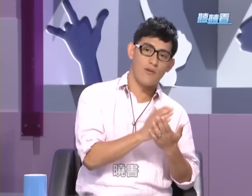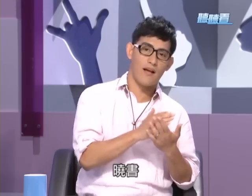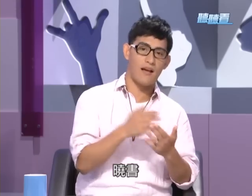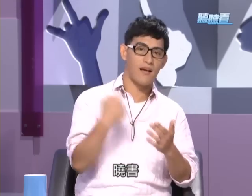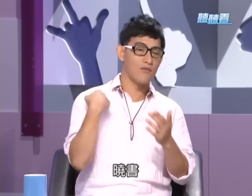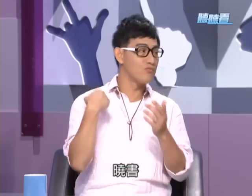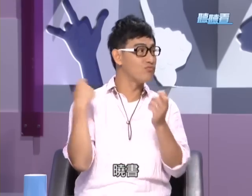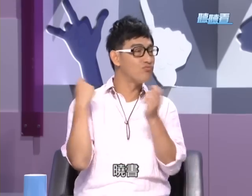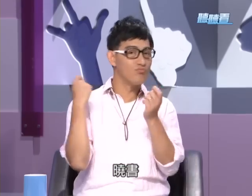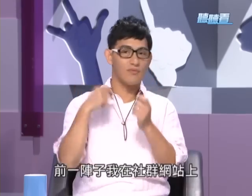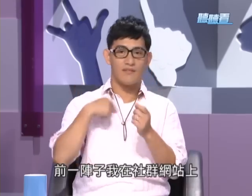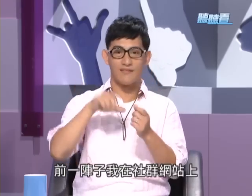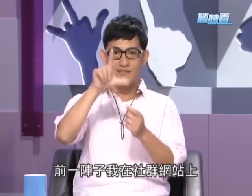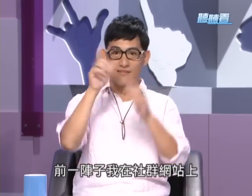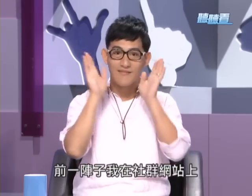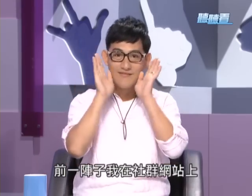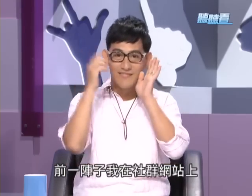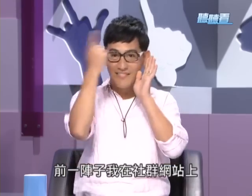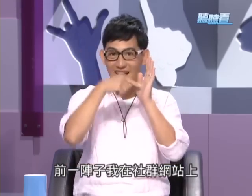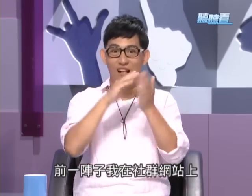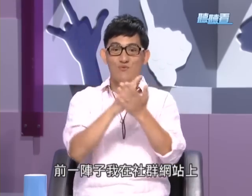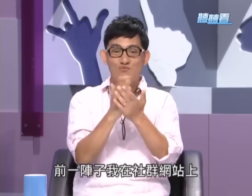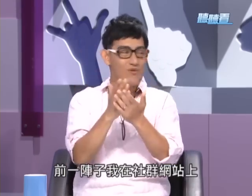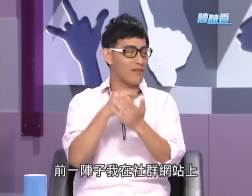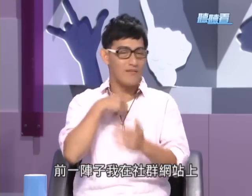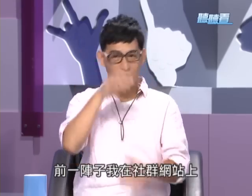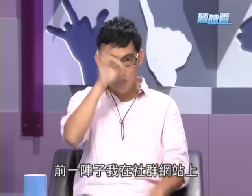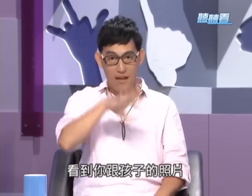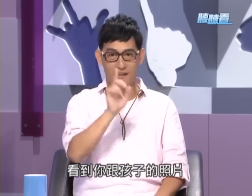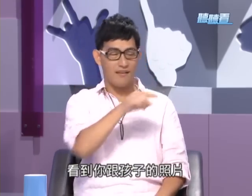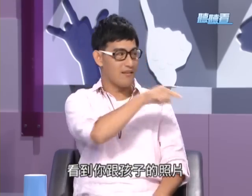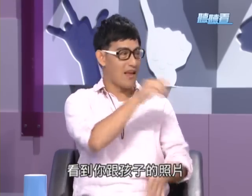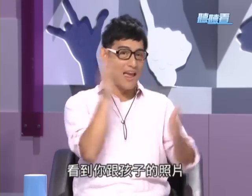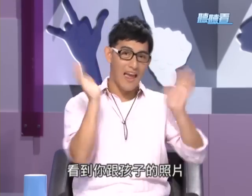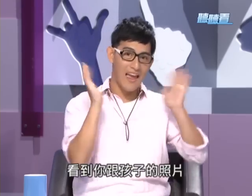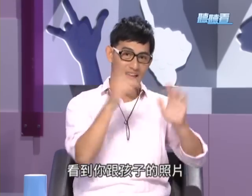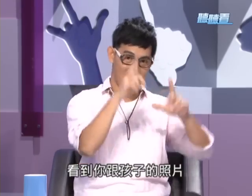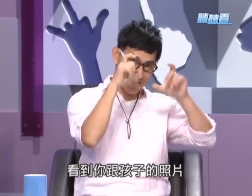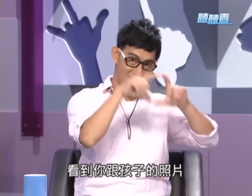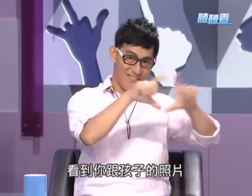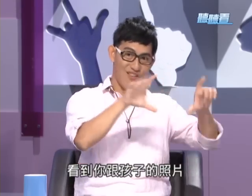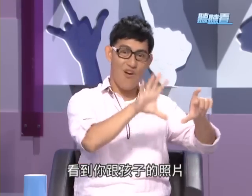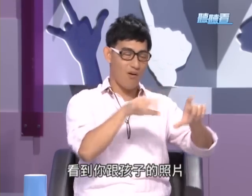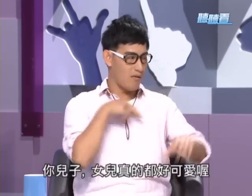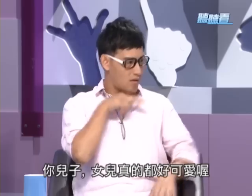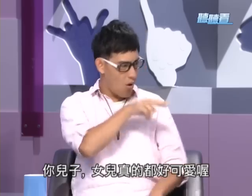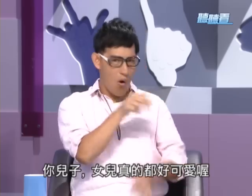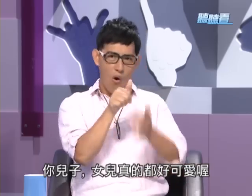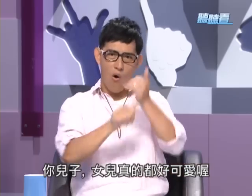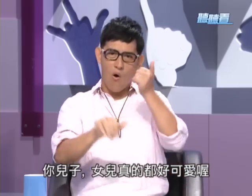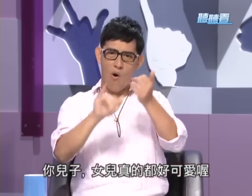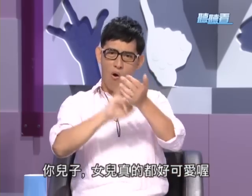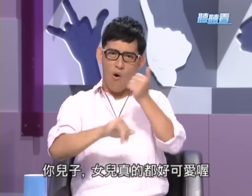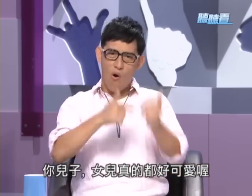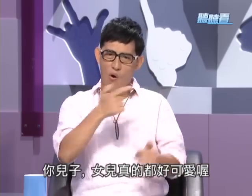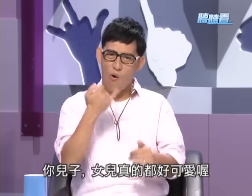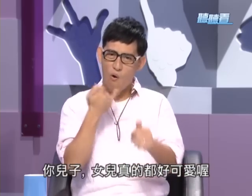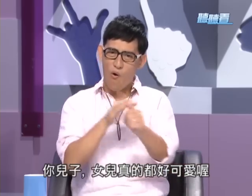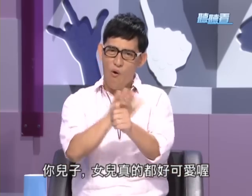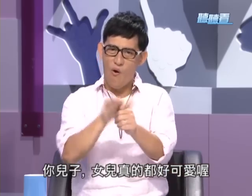小叔啊，前一阵子呢，我在脸书上看到你跟孩子的照片啊，你儿子女儿真的都好